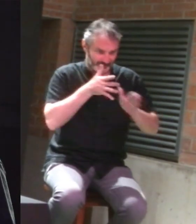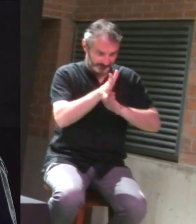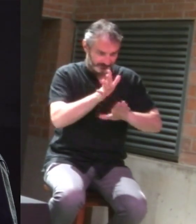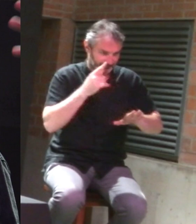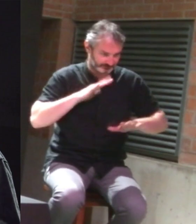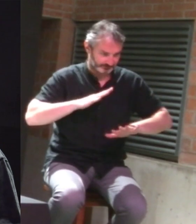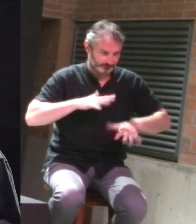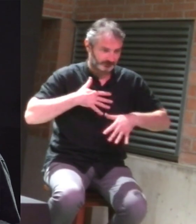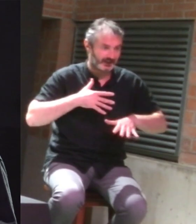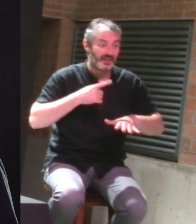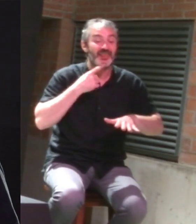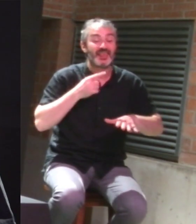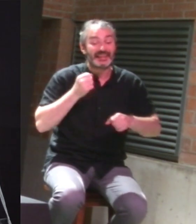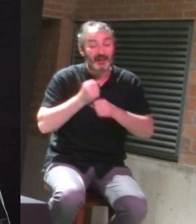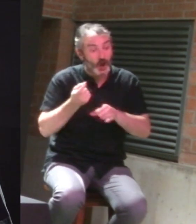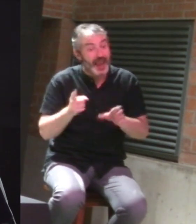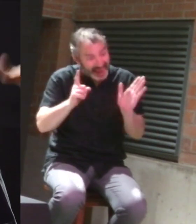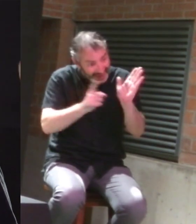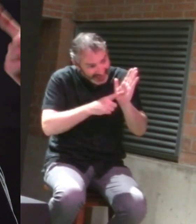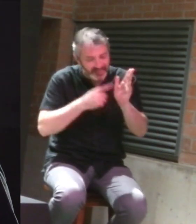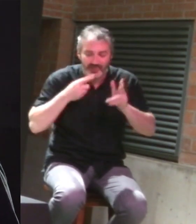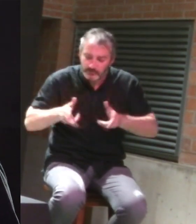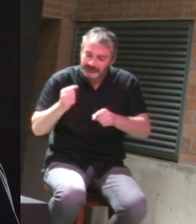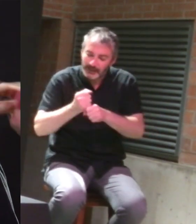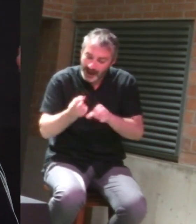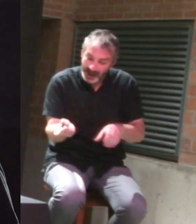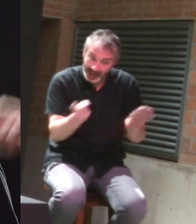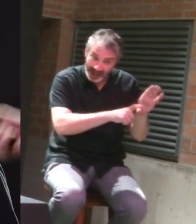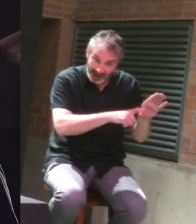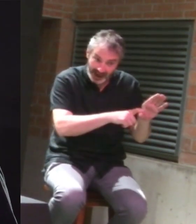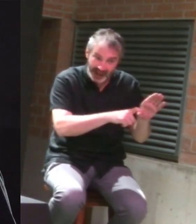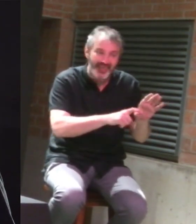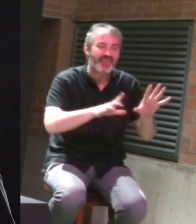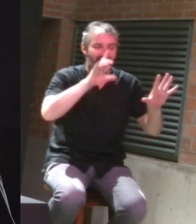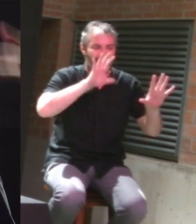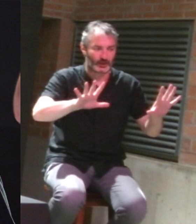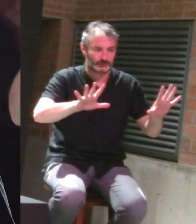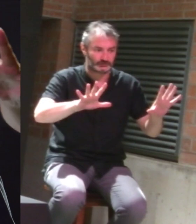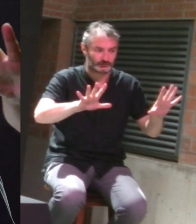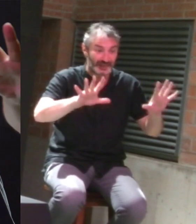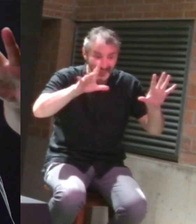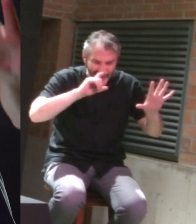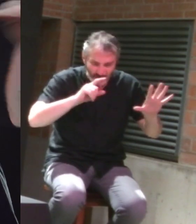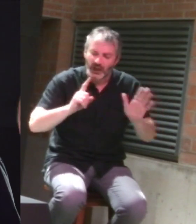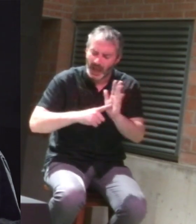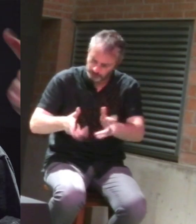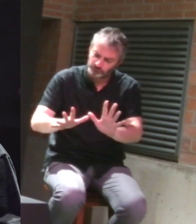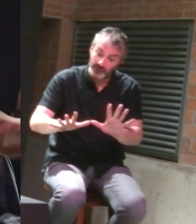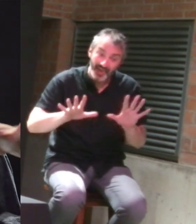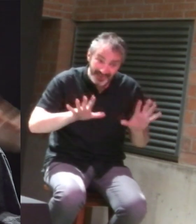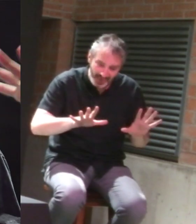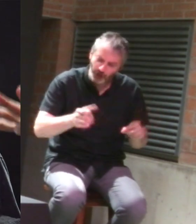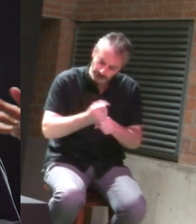bien, se podían incorporar legalmente al trabajo, eran los 10 años. Es